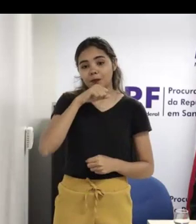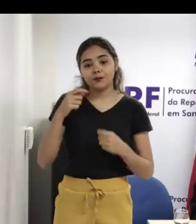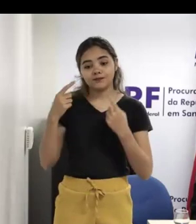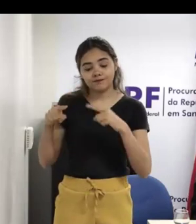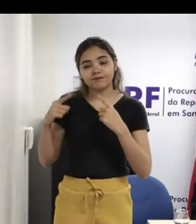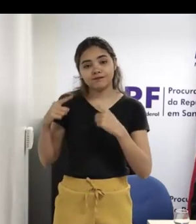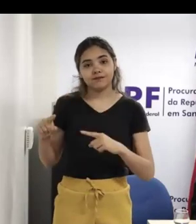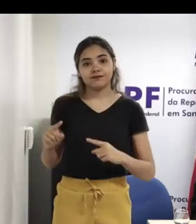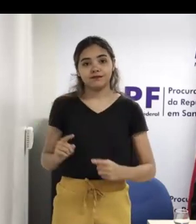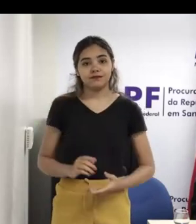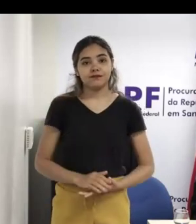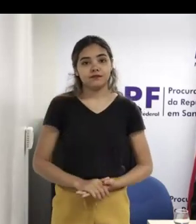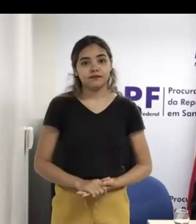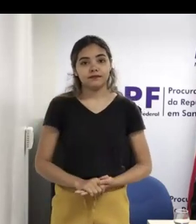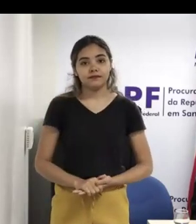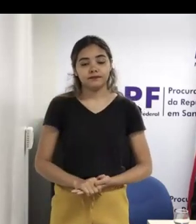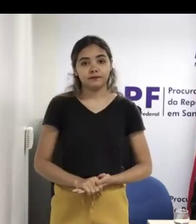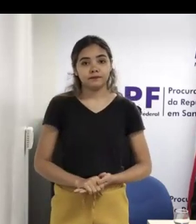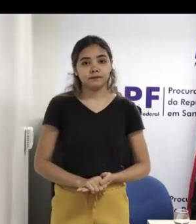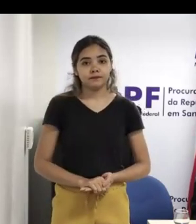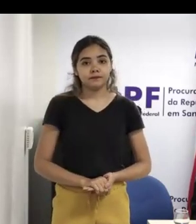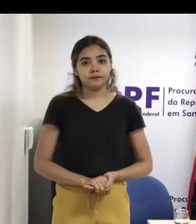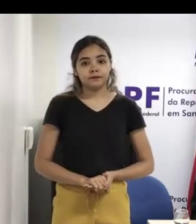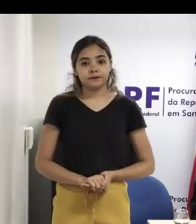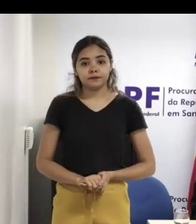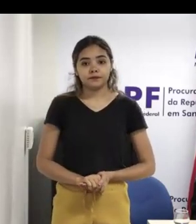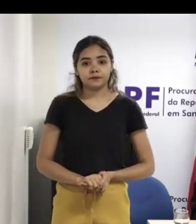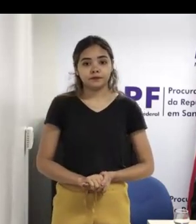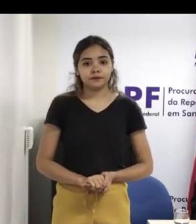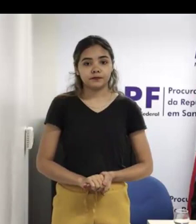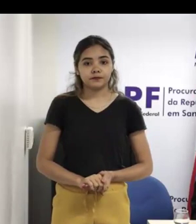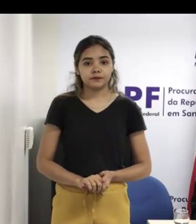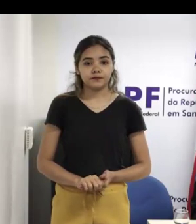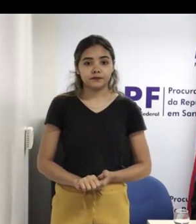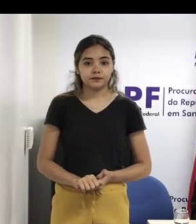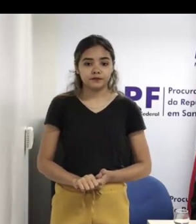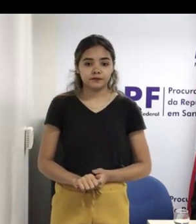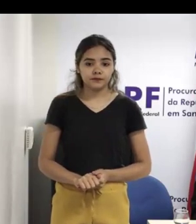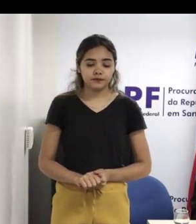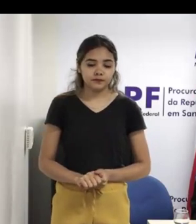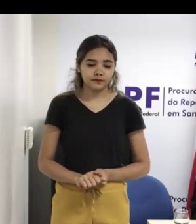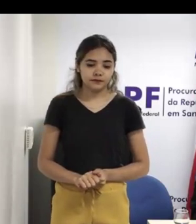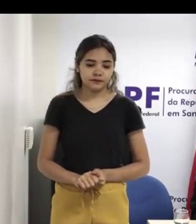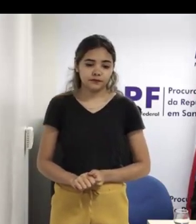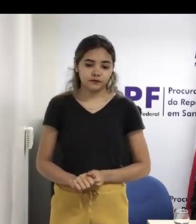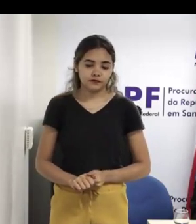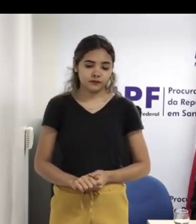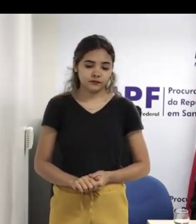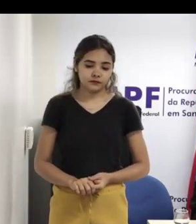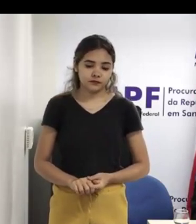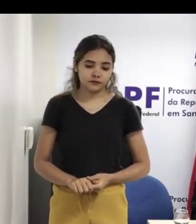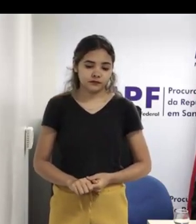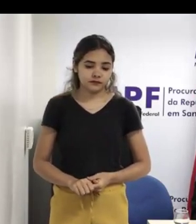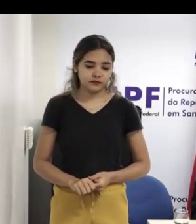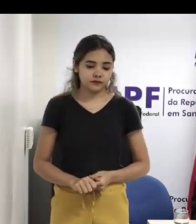O pai foi meio que se entregando ou seja existia essa dependência e por existir essa dependência emocional Financeira ou uma